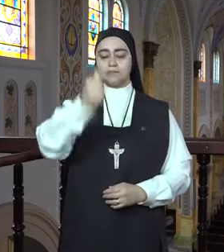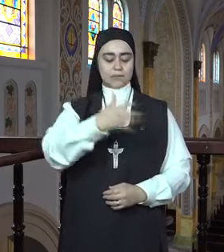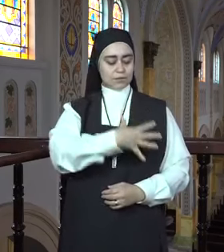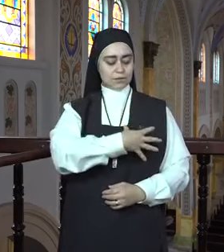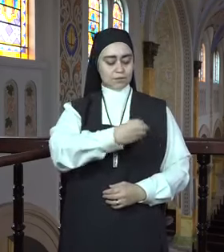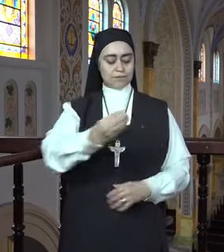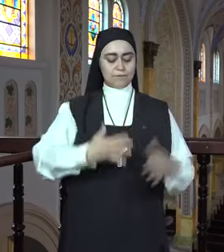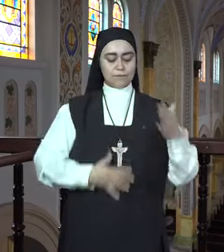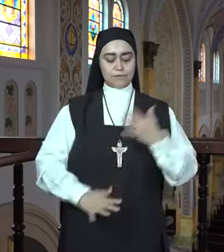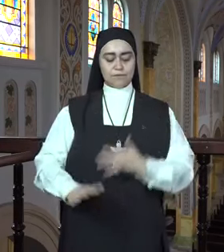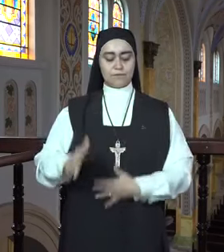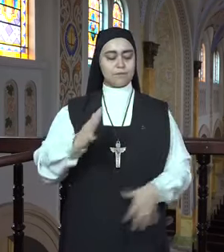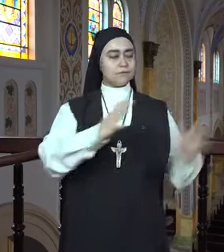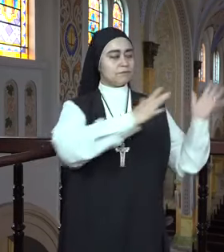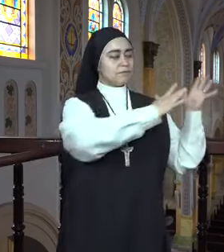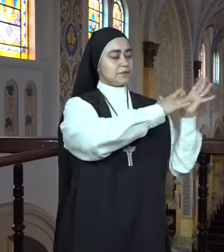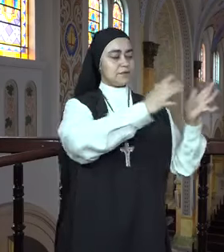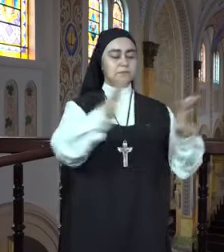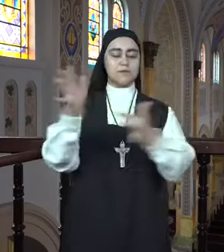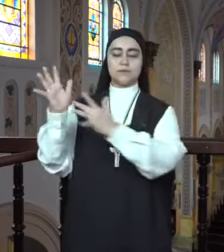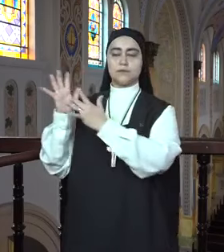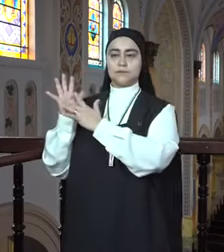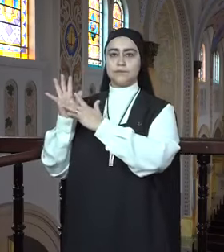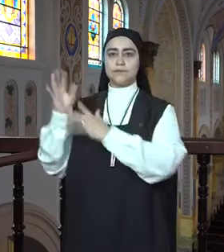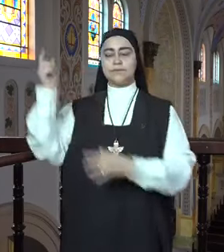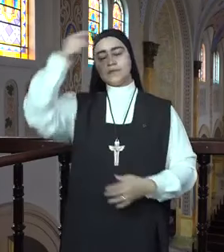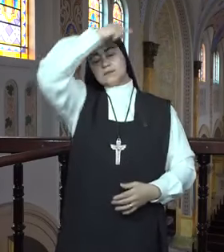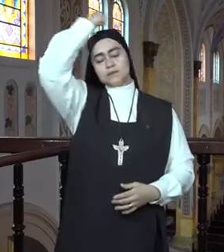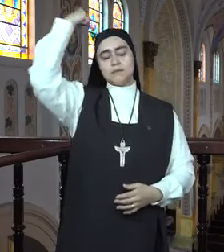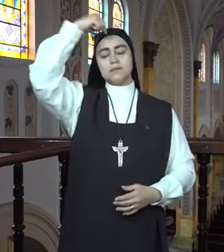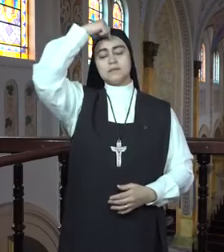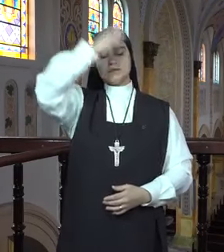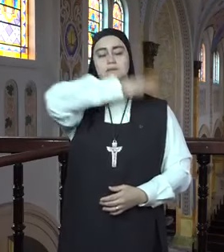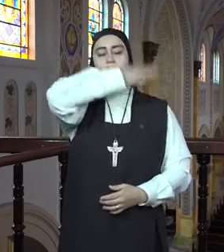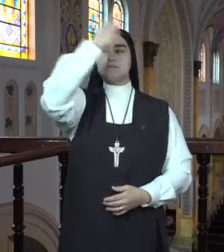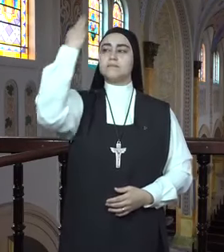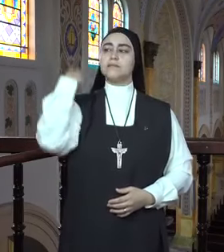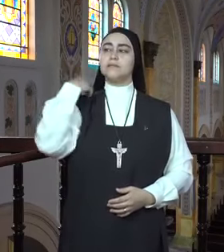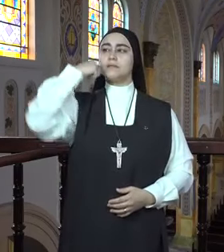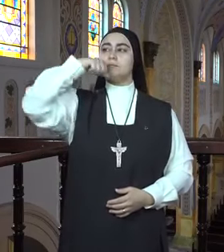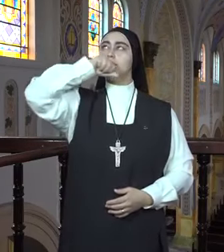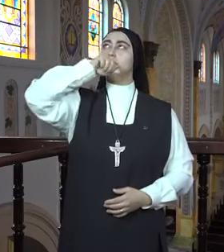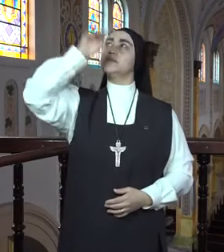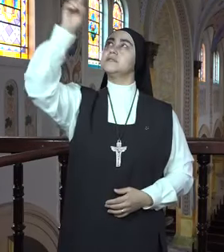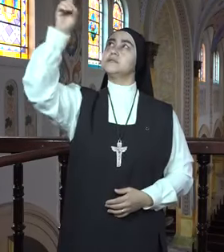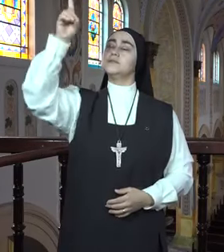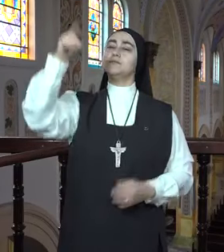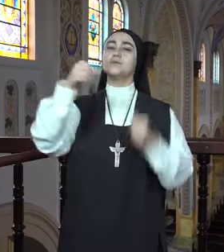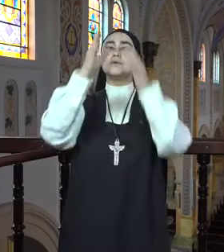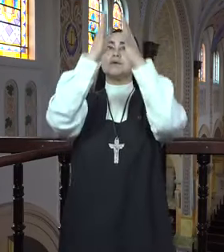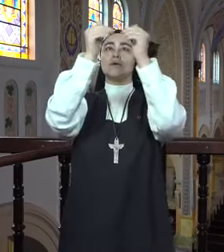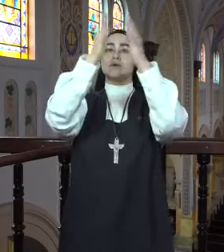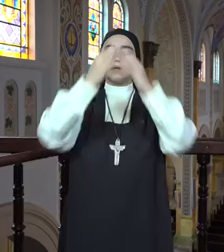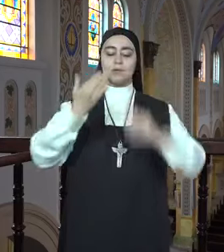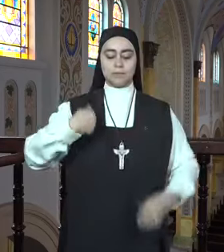é o fruto do vosso ventre, Jesus. Santa Maria, Mãe de Deus, rogai por nós,